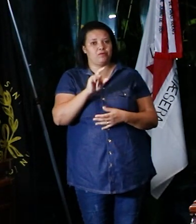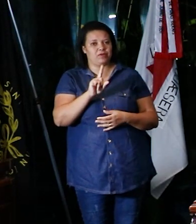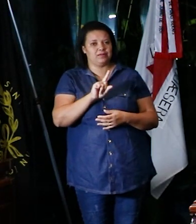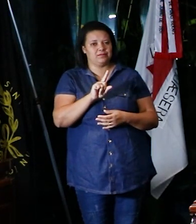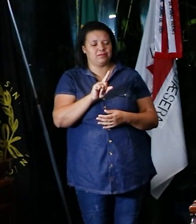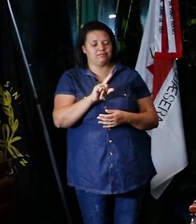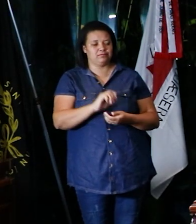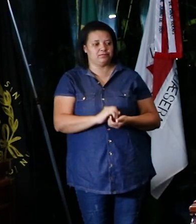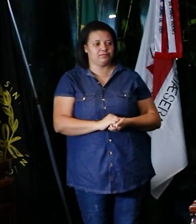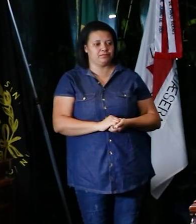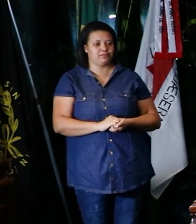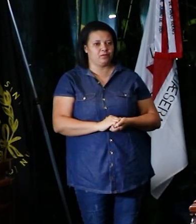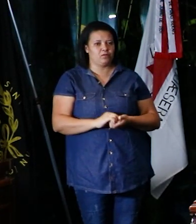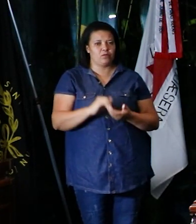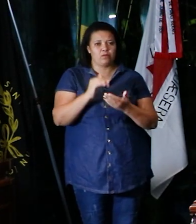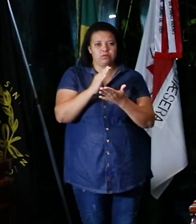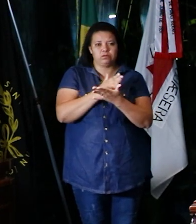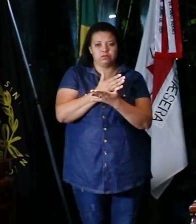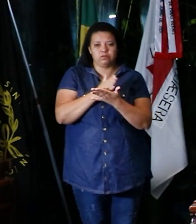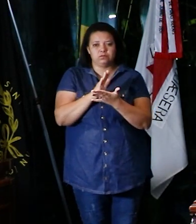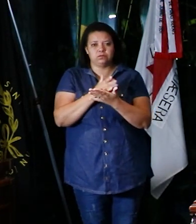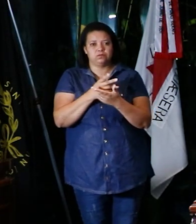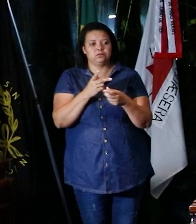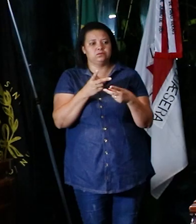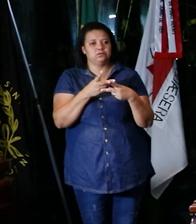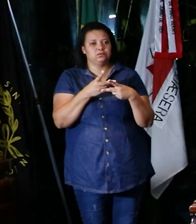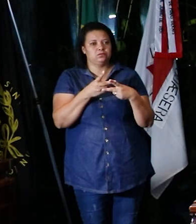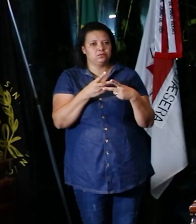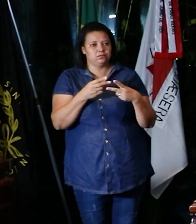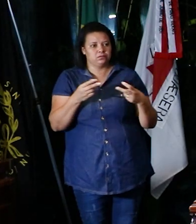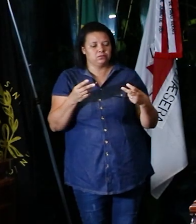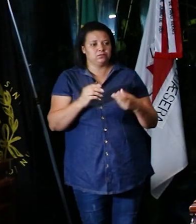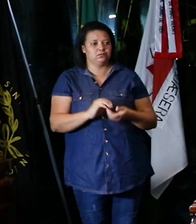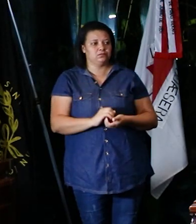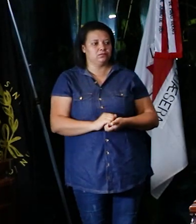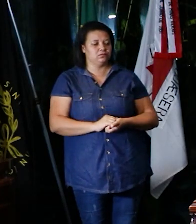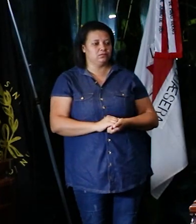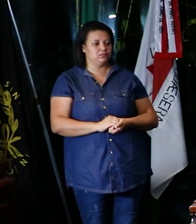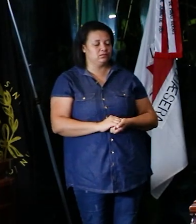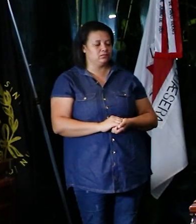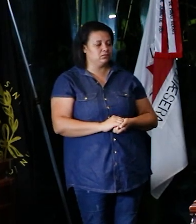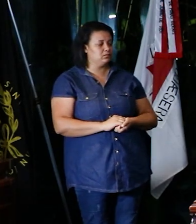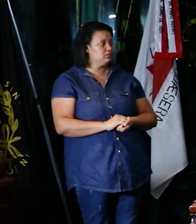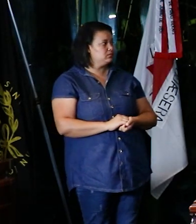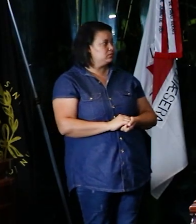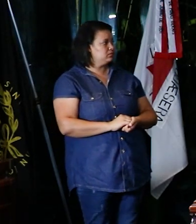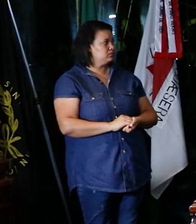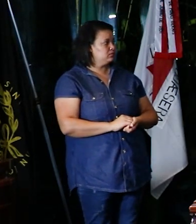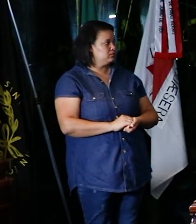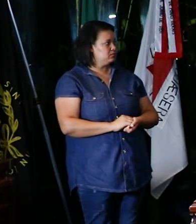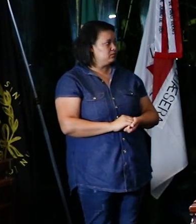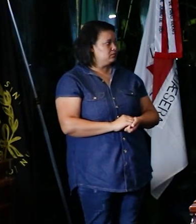a não ser poucas coisas aqui. Em primeiro lugar, que